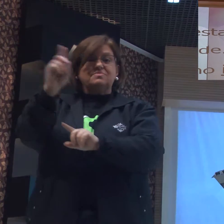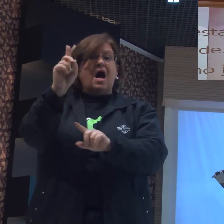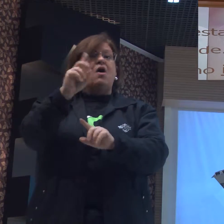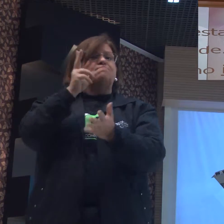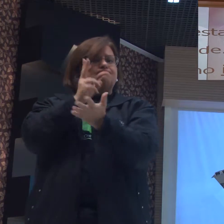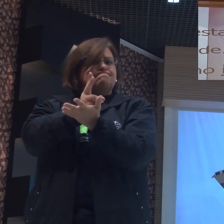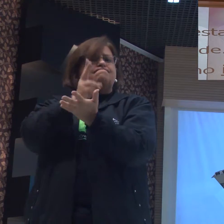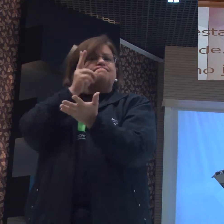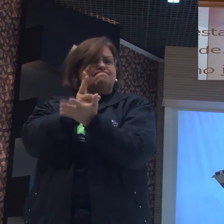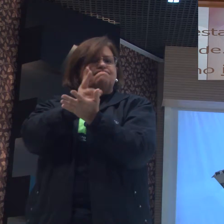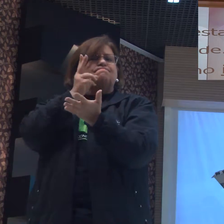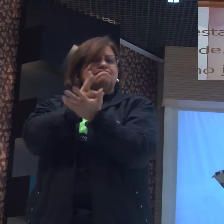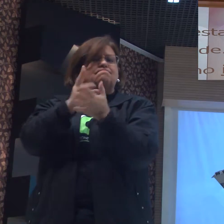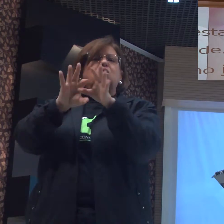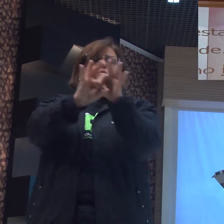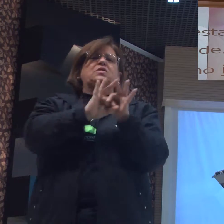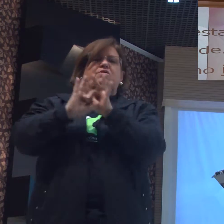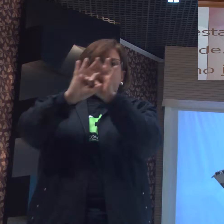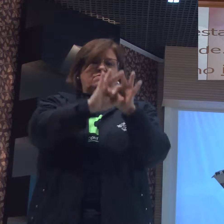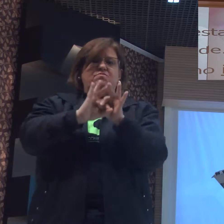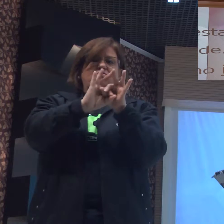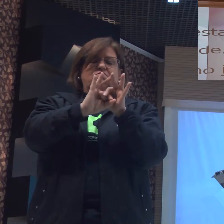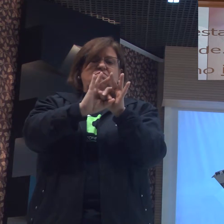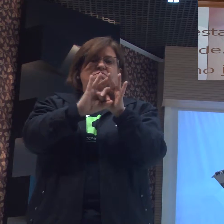se mantiveram unidos.